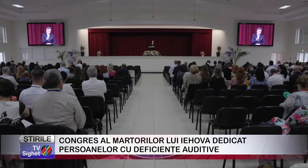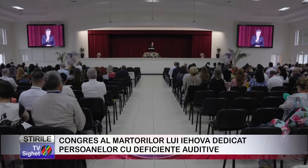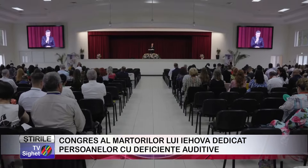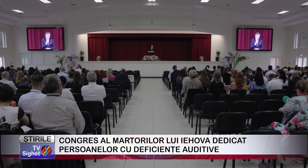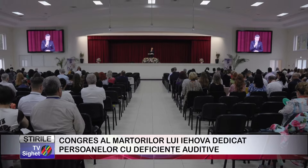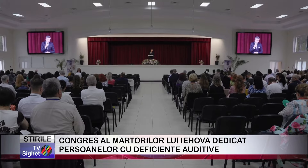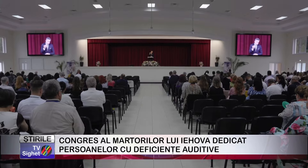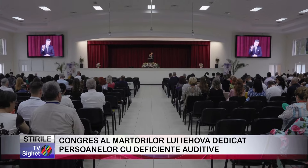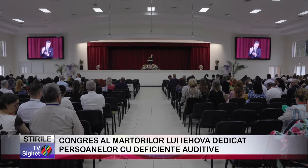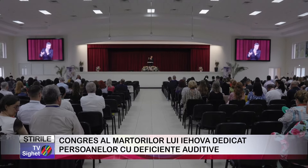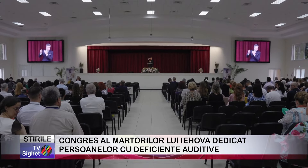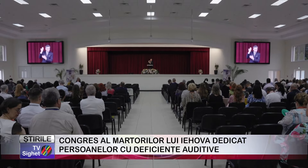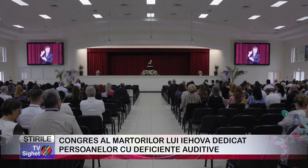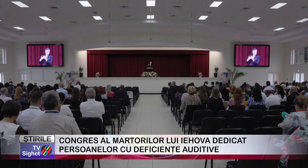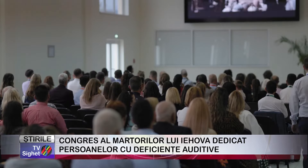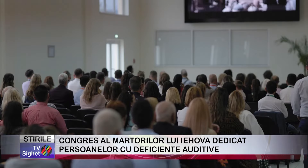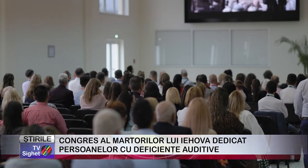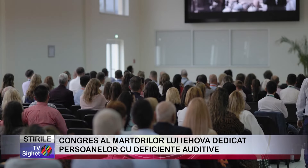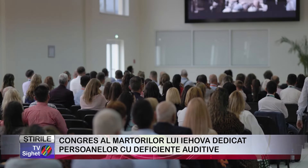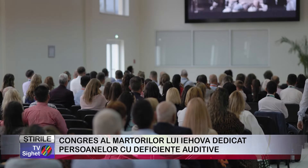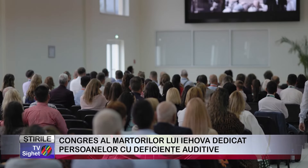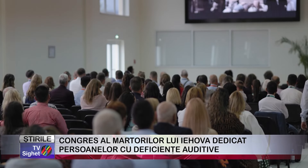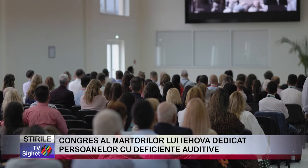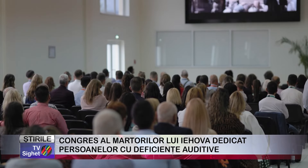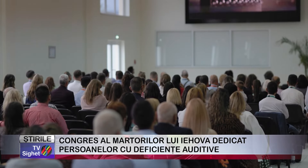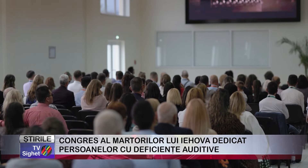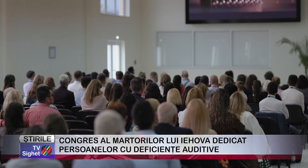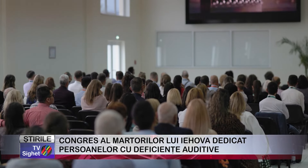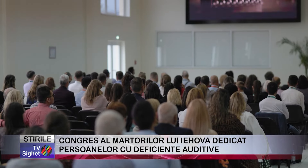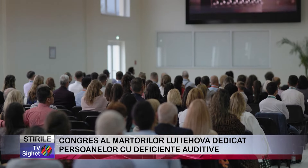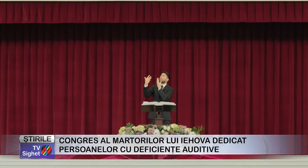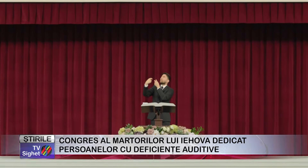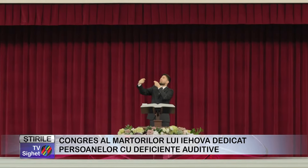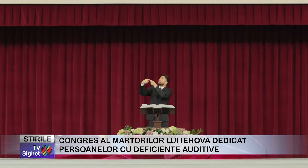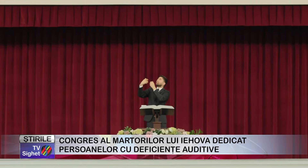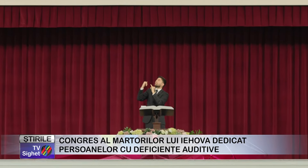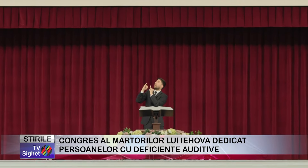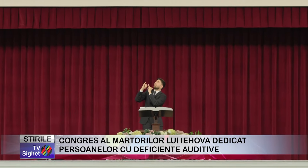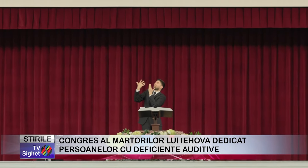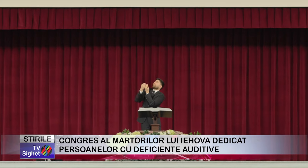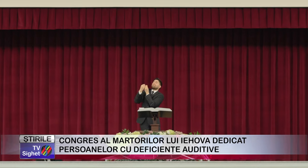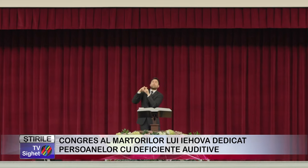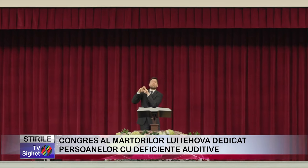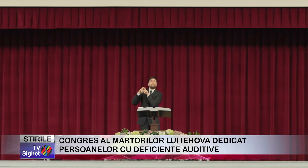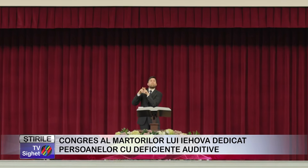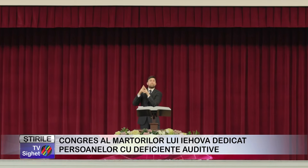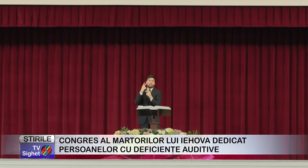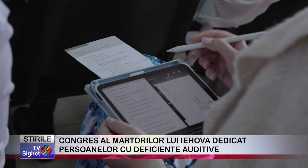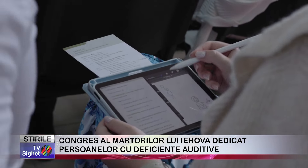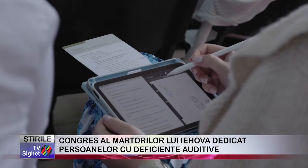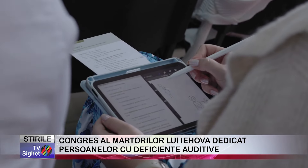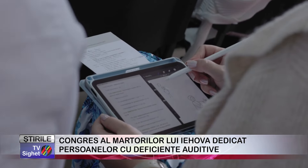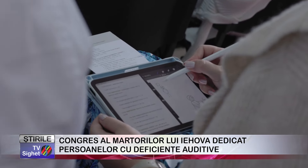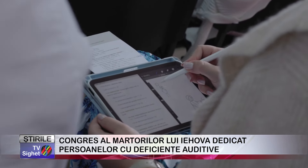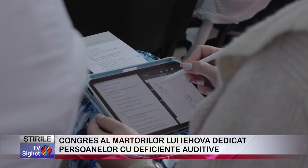toate interpretate în limbajul semnelor românesc, aducând mângâiere și ajutându-i pe participanți să privească viitorul cu optimism.